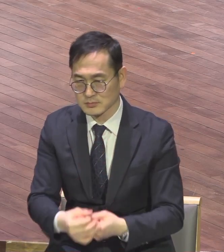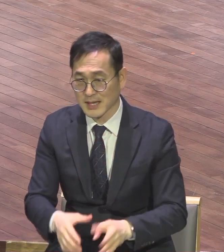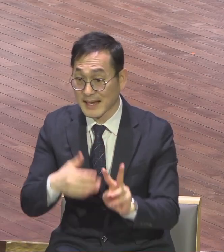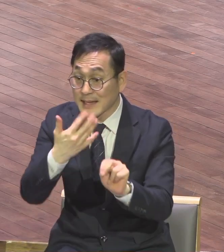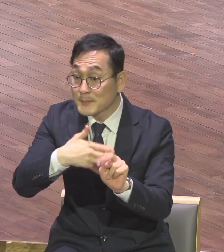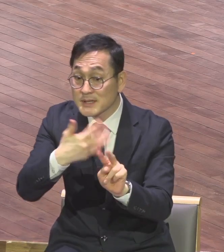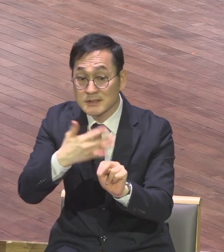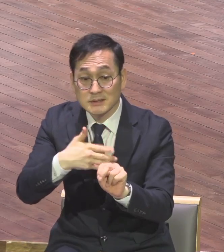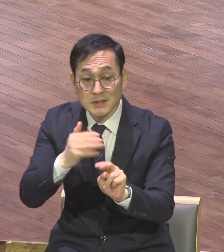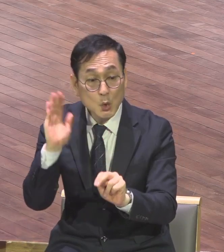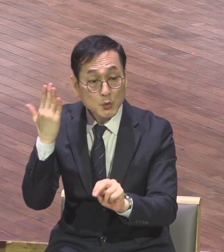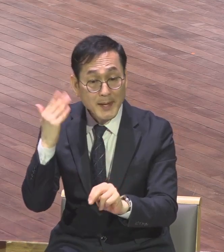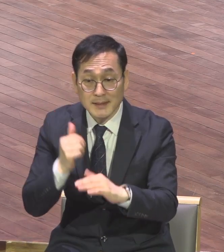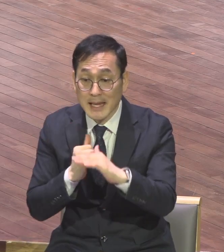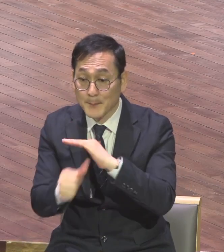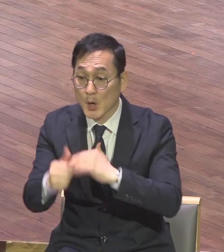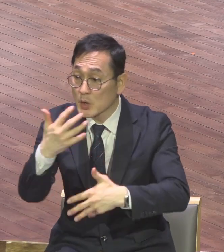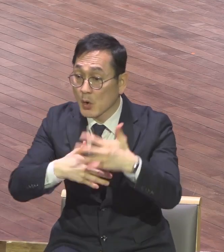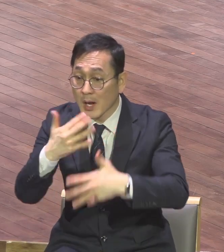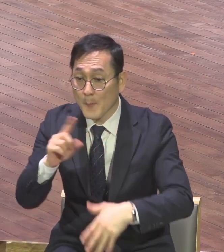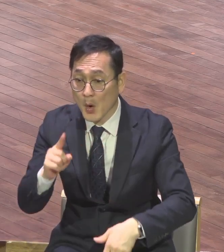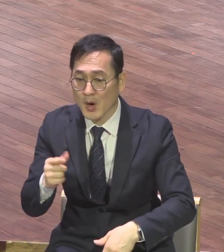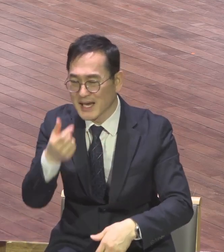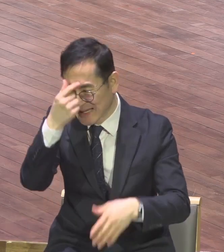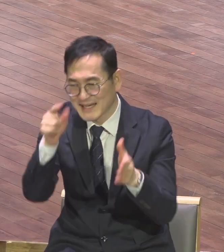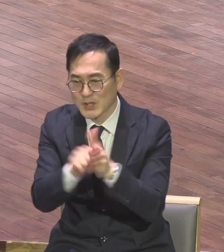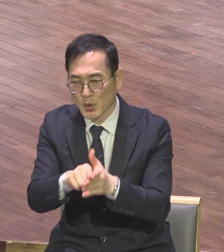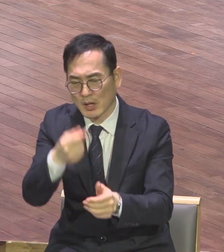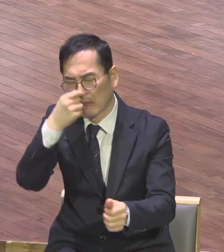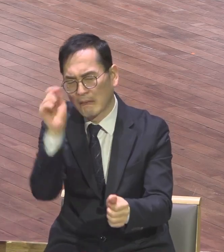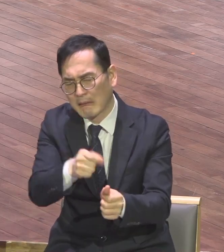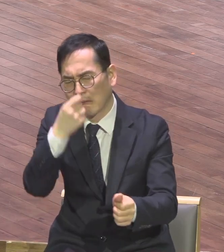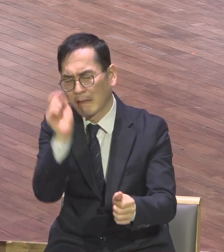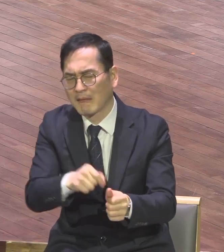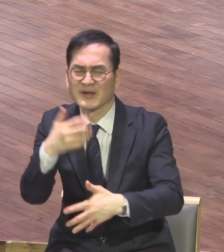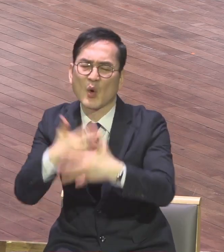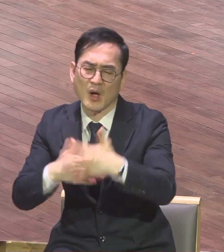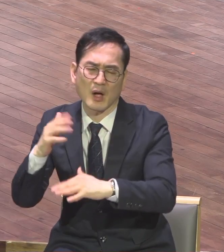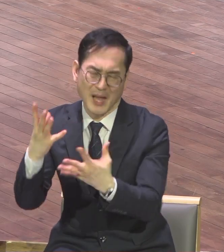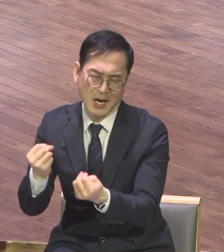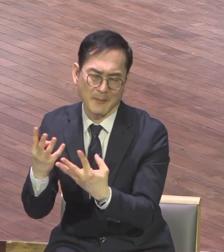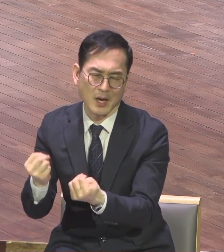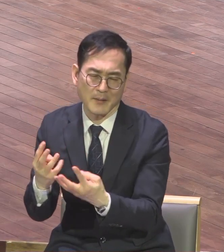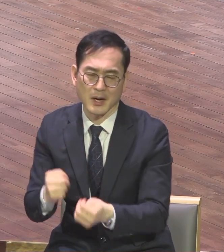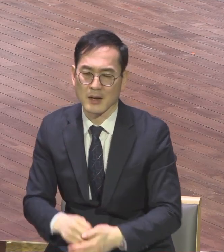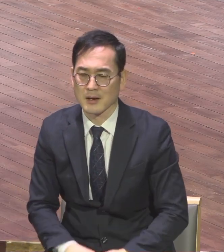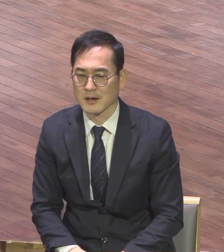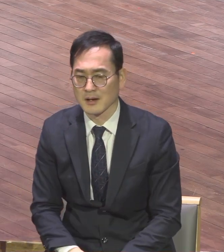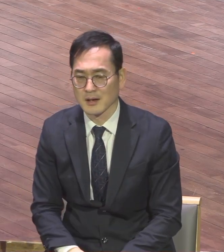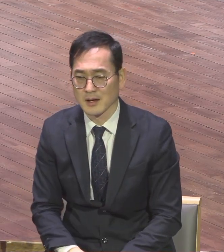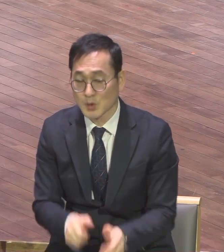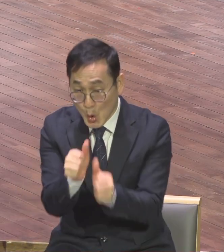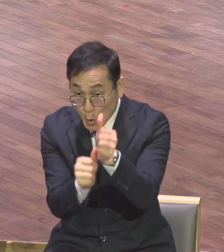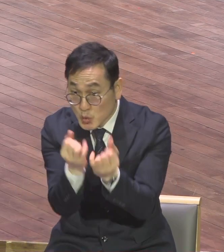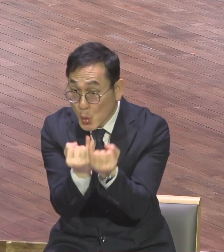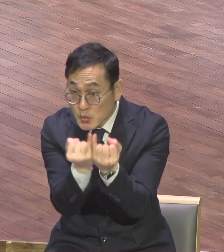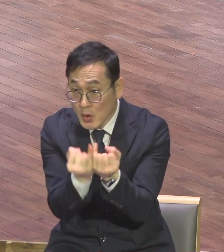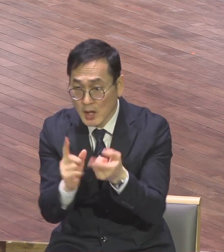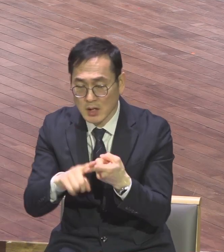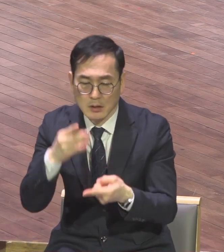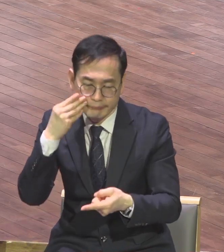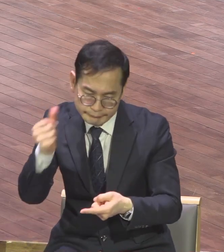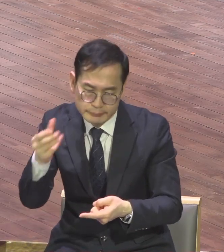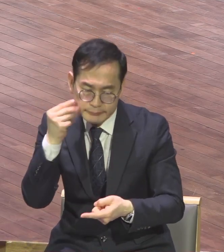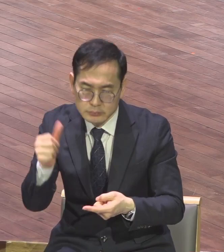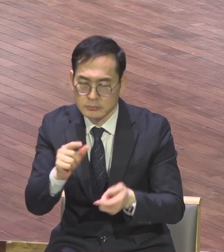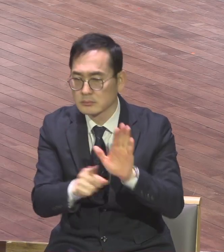넷플릭스의 대표 작품들 보면 전부 기독교를 우스꽝스럽고 지저분하고 부끄럽게 묘사하고 동성애 코드를 내세우는 것을 우리는 볼 수